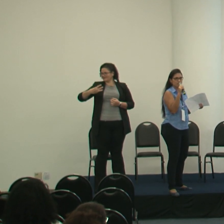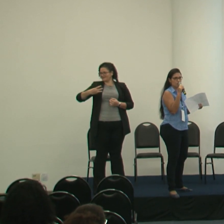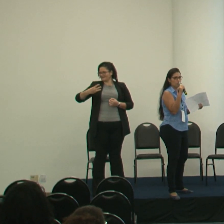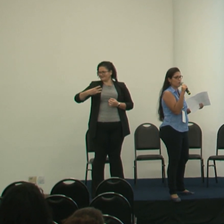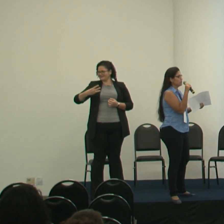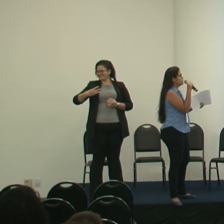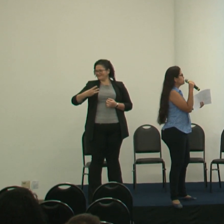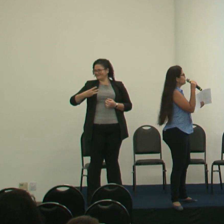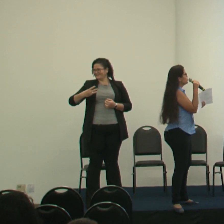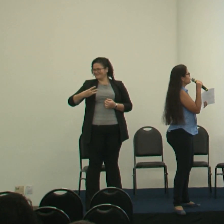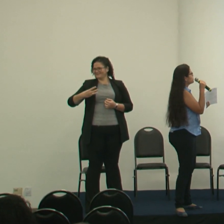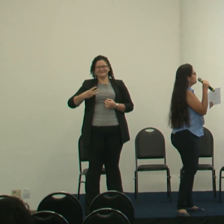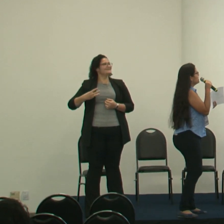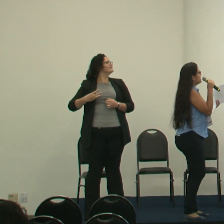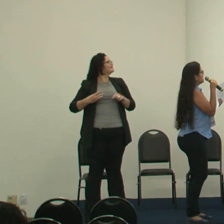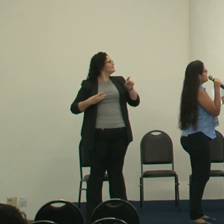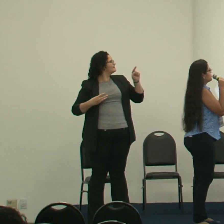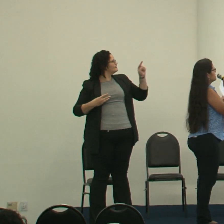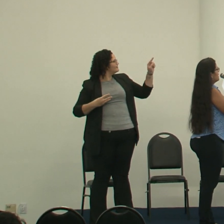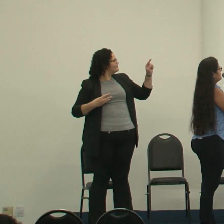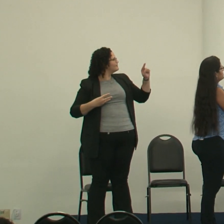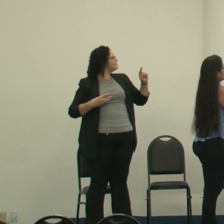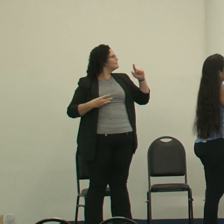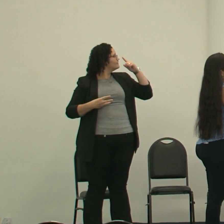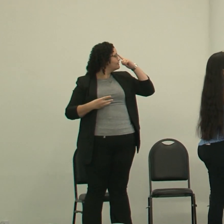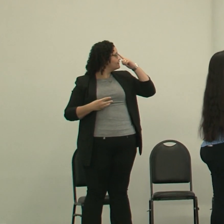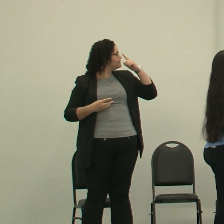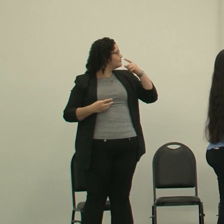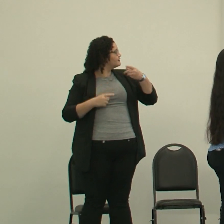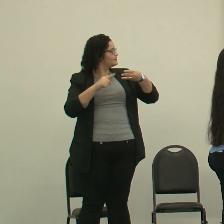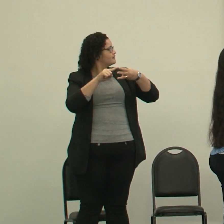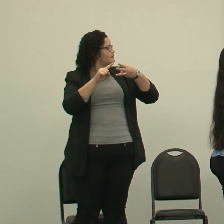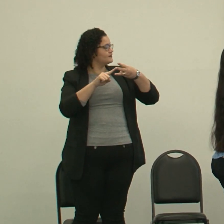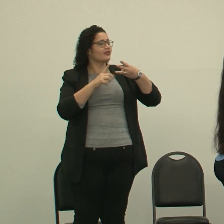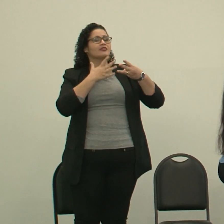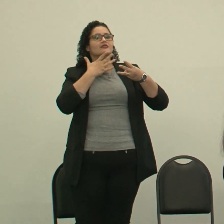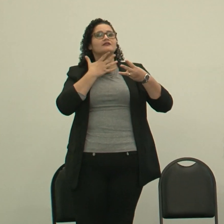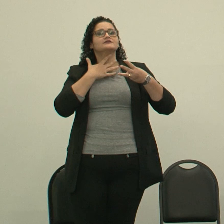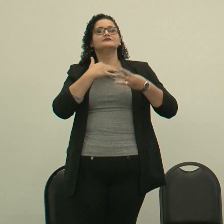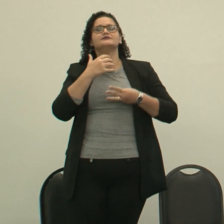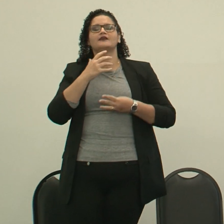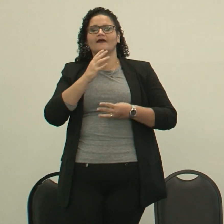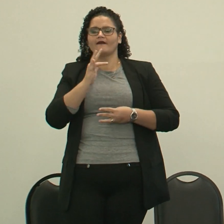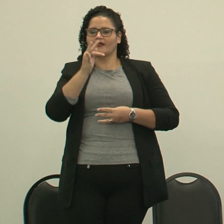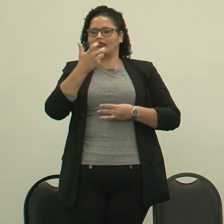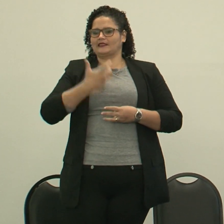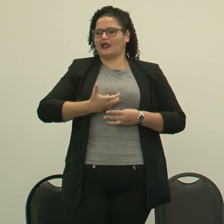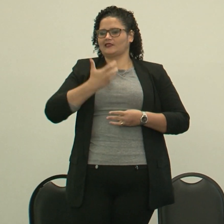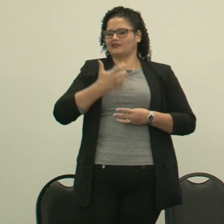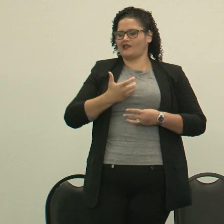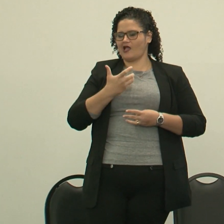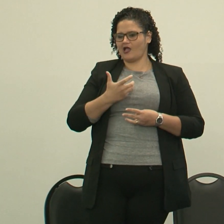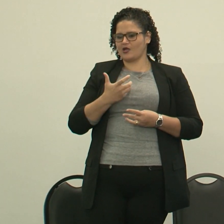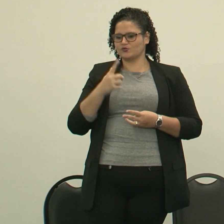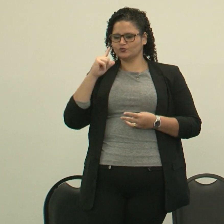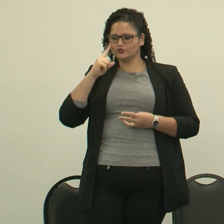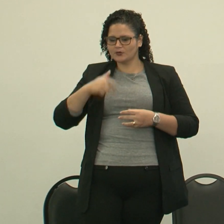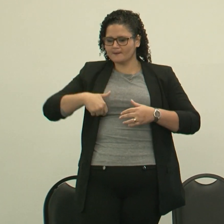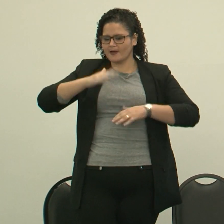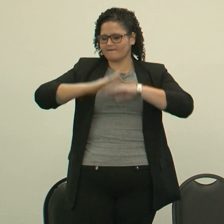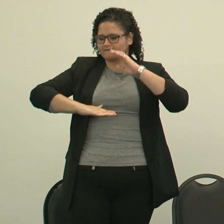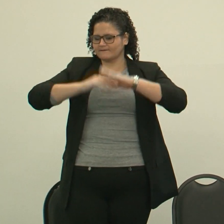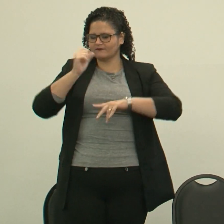bilíngue, né, só com alunos surdos, e aí a gente tem os 3 desejos de Natal. Mais surdos talentosos na TV e